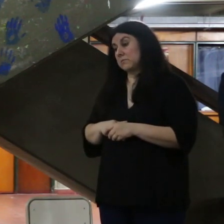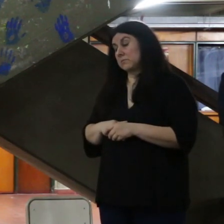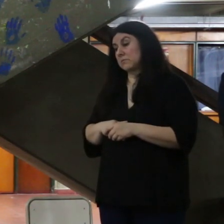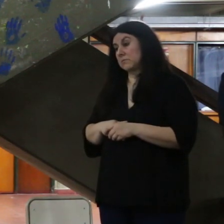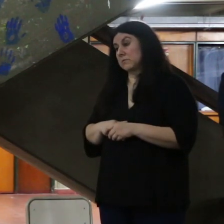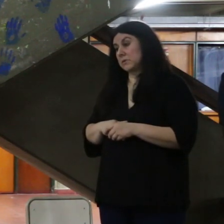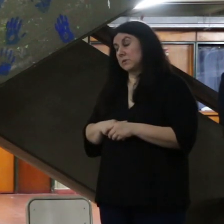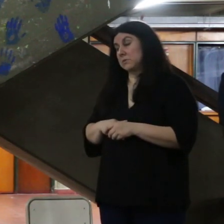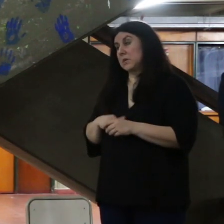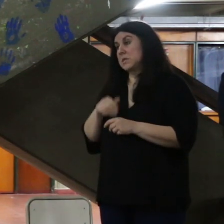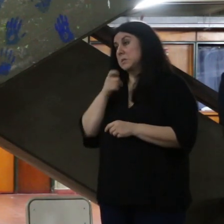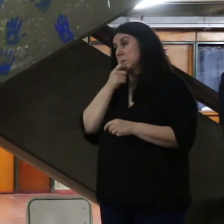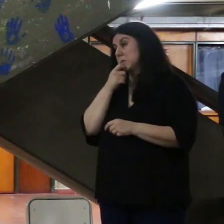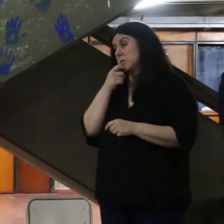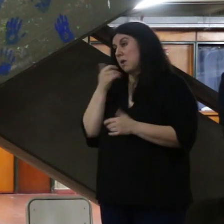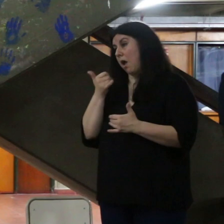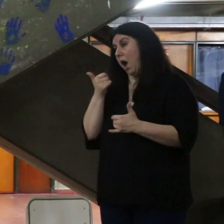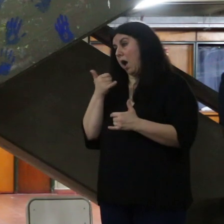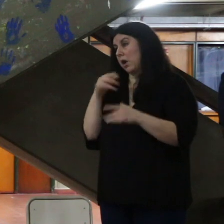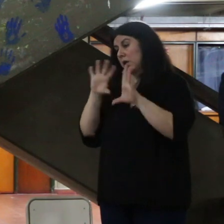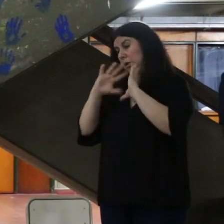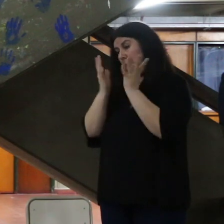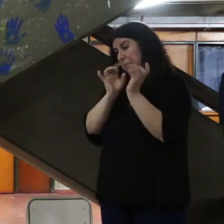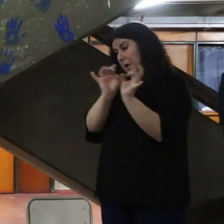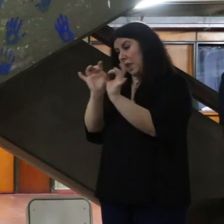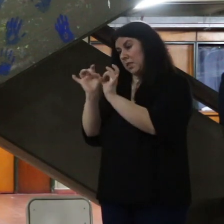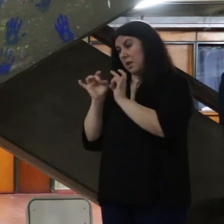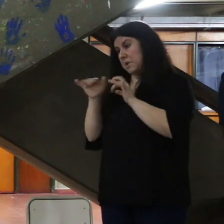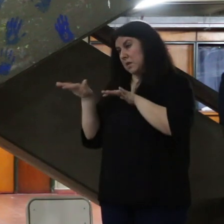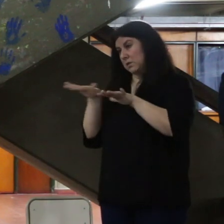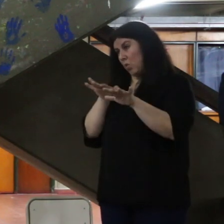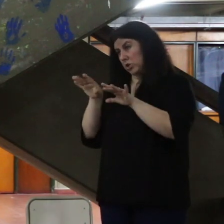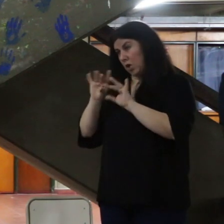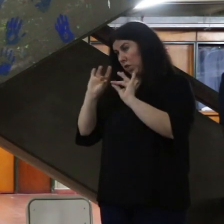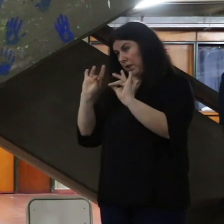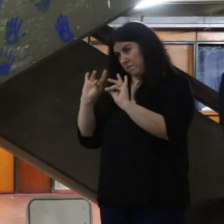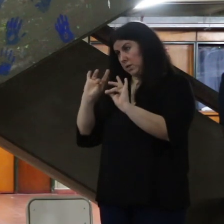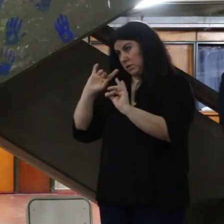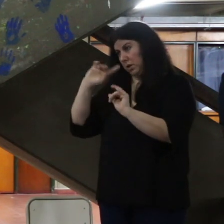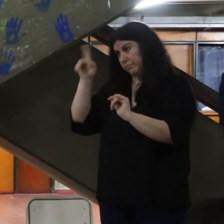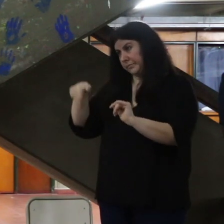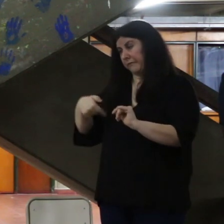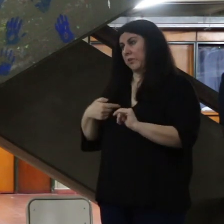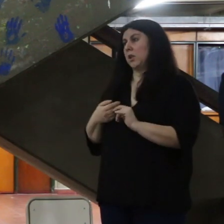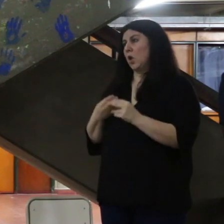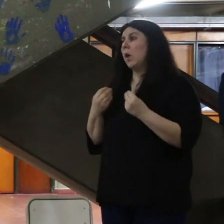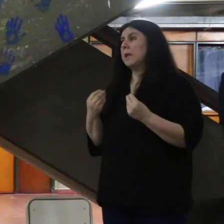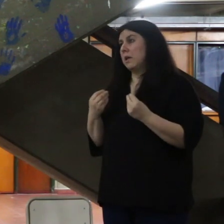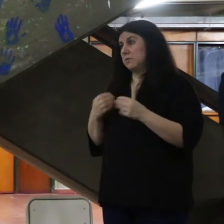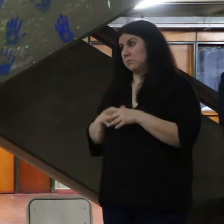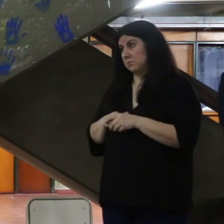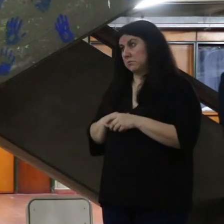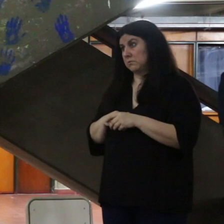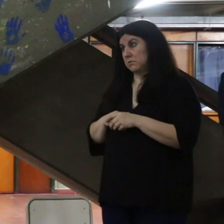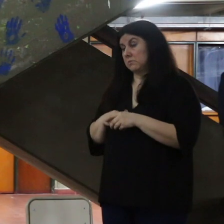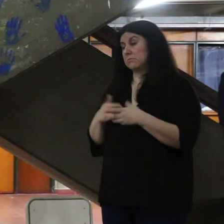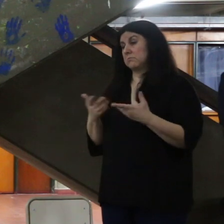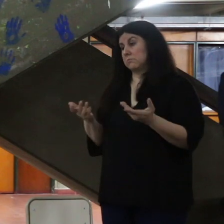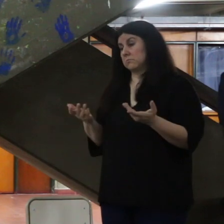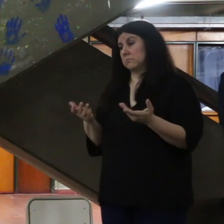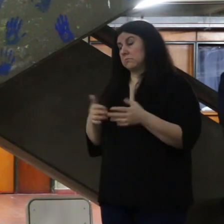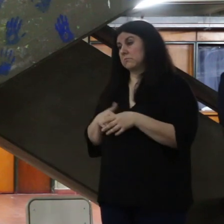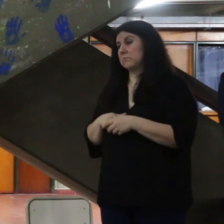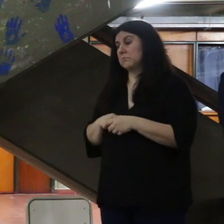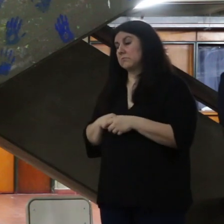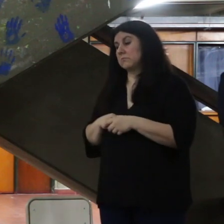que nos trajo la pandemia, es que surja como discurso